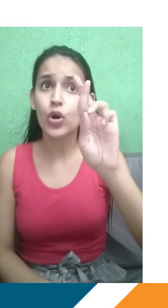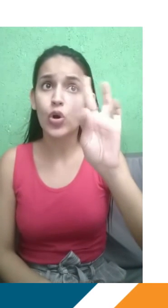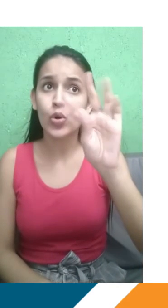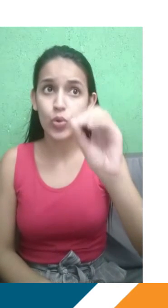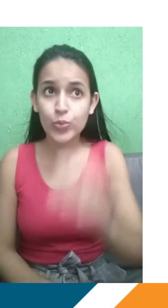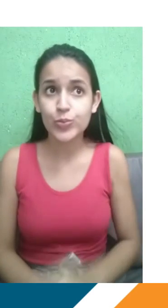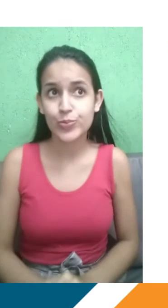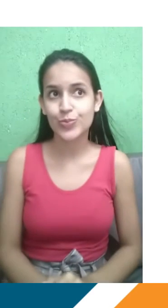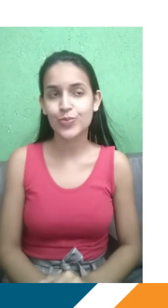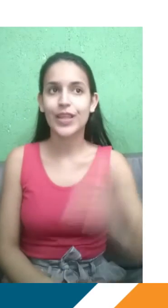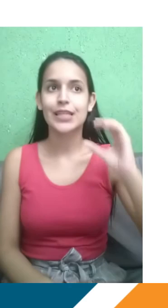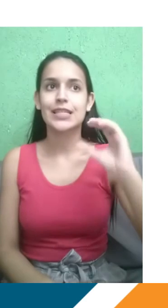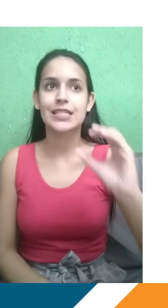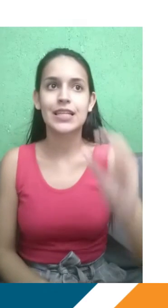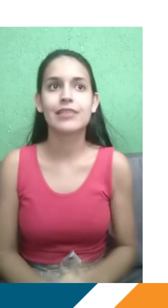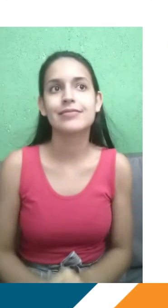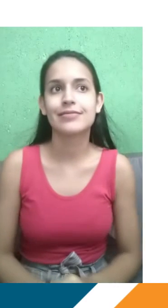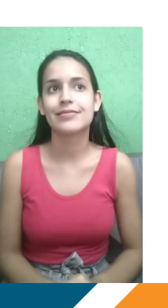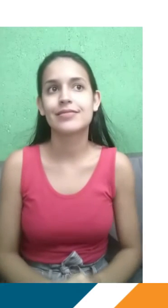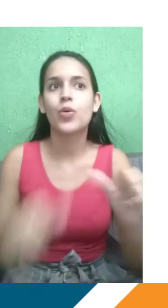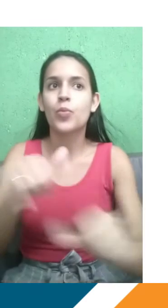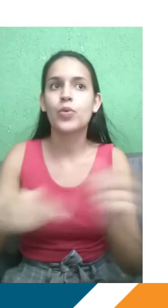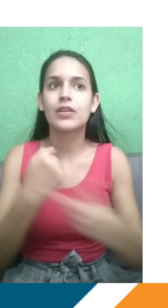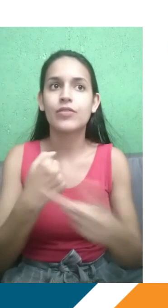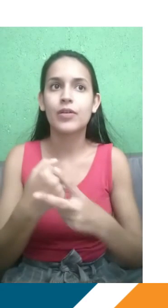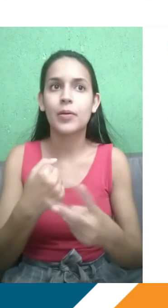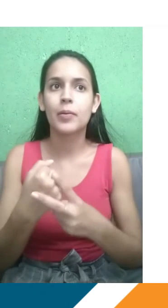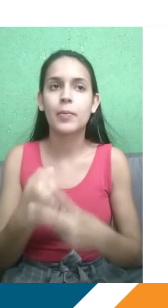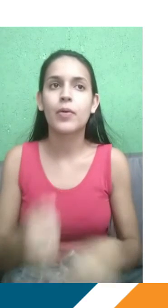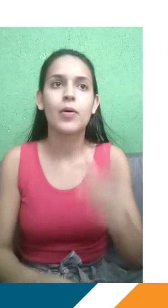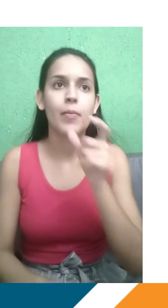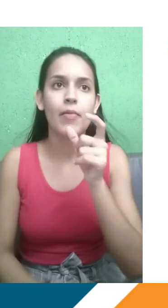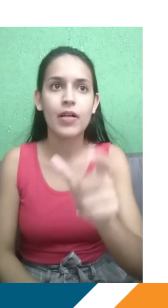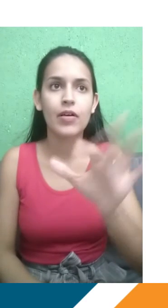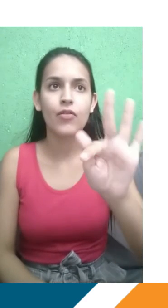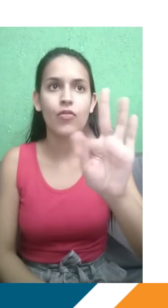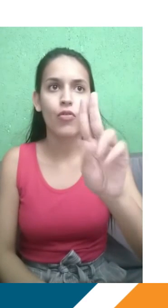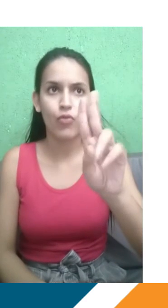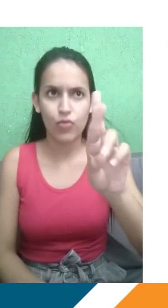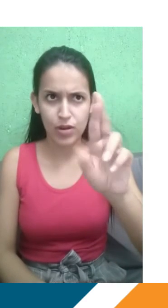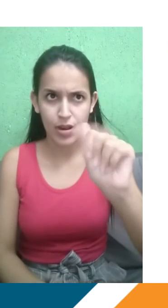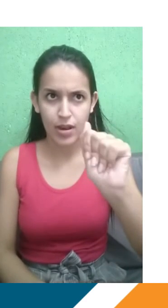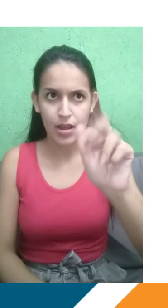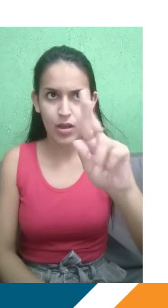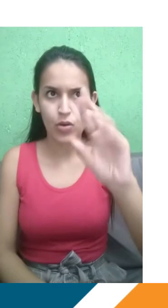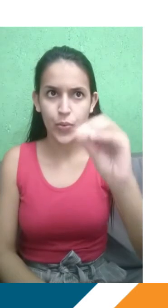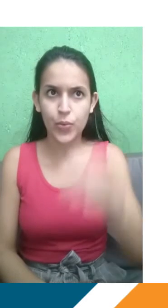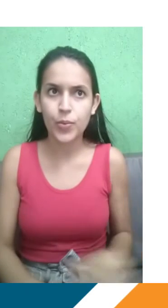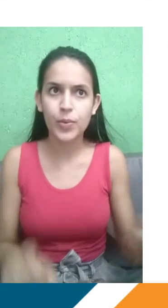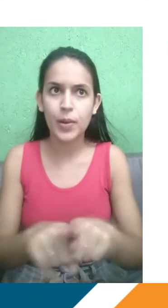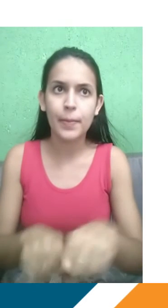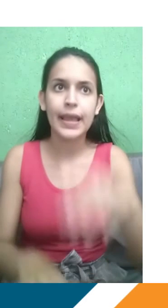pela presença da variedade linguística regional denominada dialeto caipira. Essa composição pauta-se